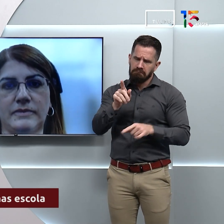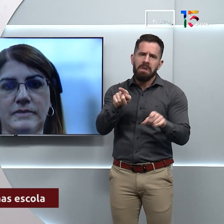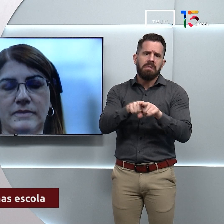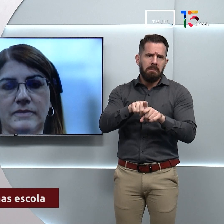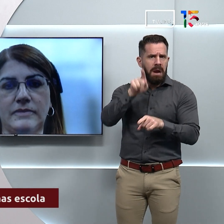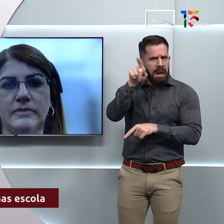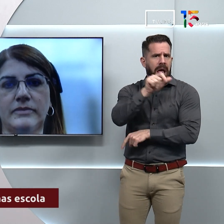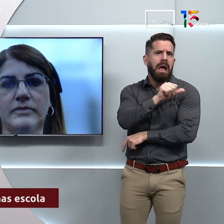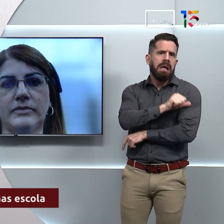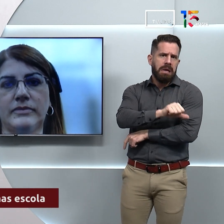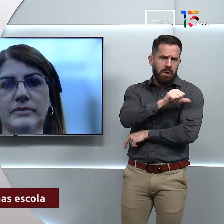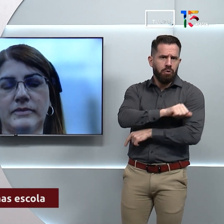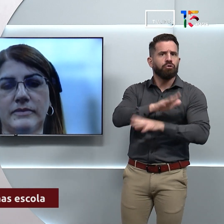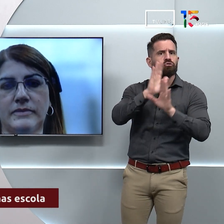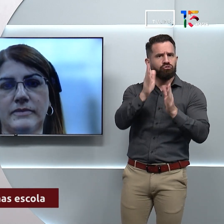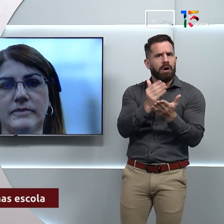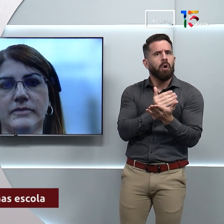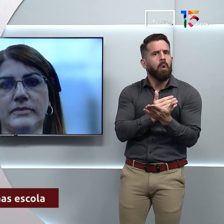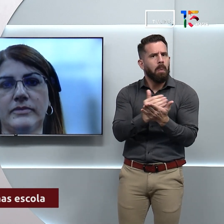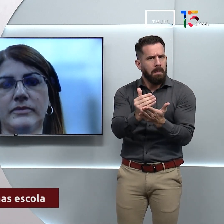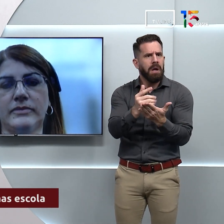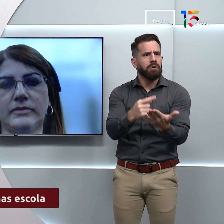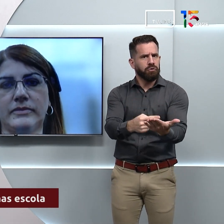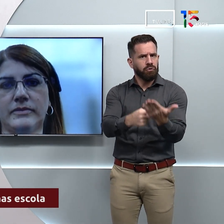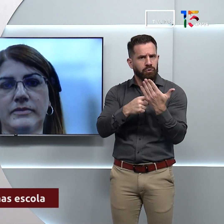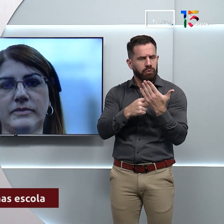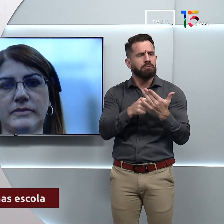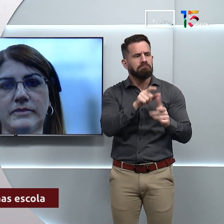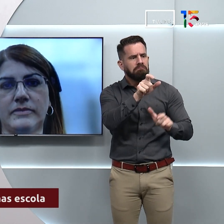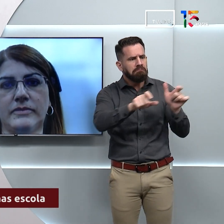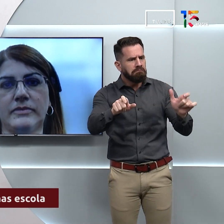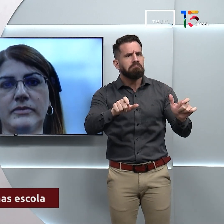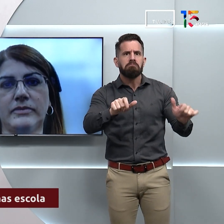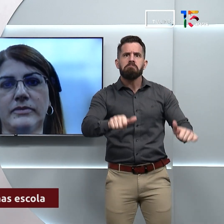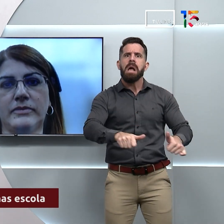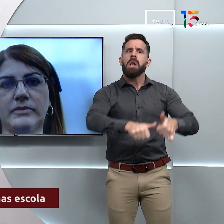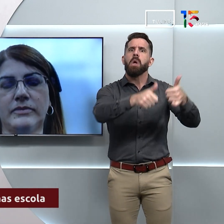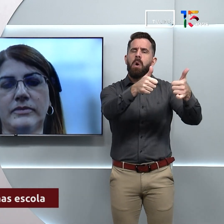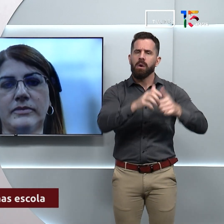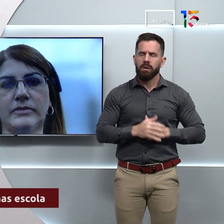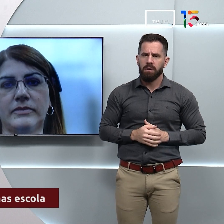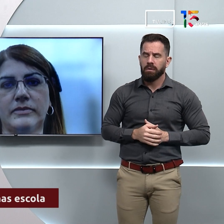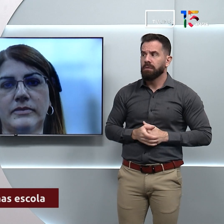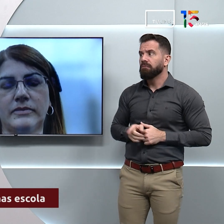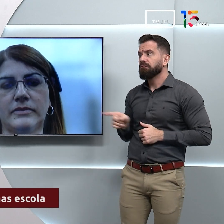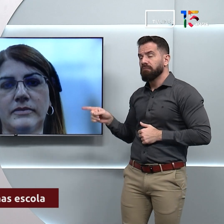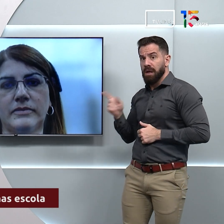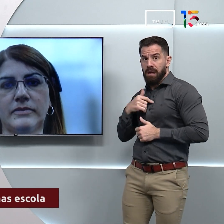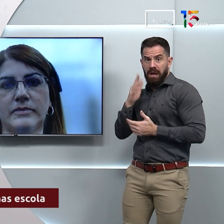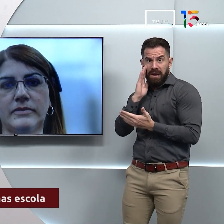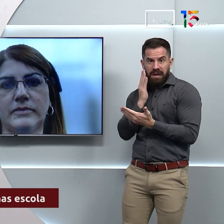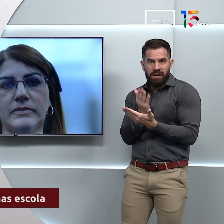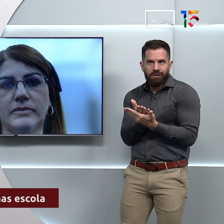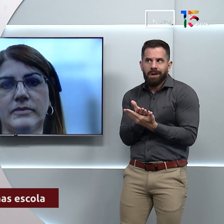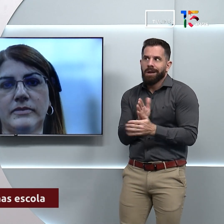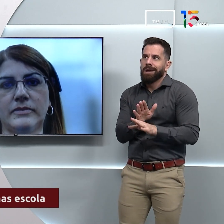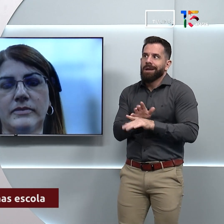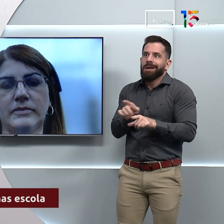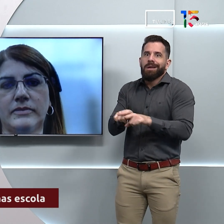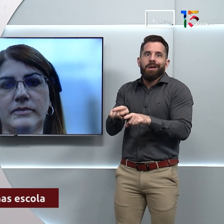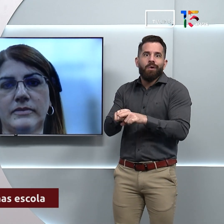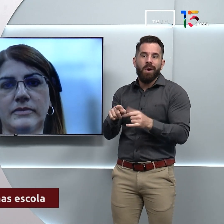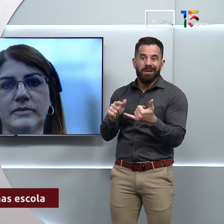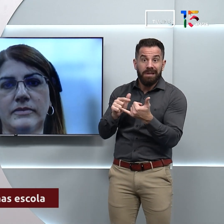já há alguns levantamentos que apontam que houve uma melhoria. A senhora acredita que abaixar o celular ou desligar o